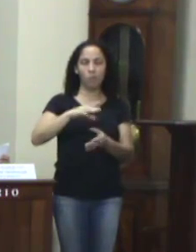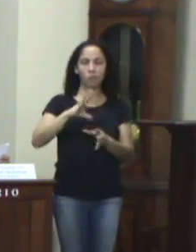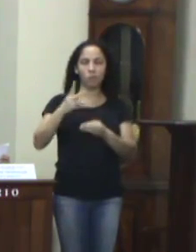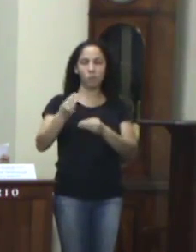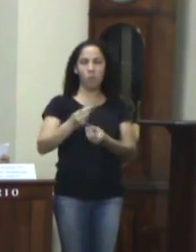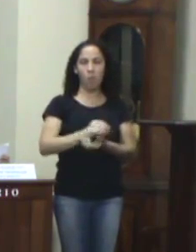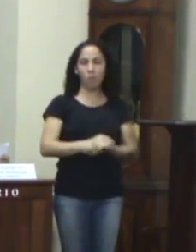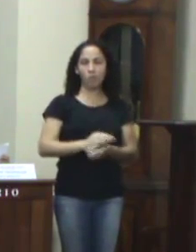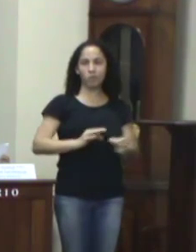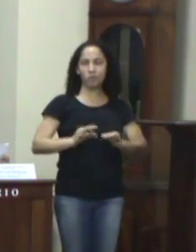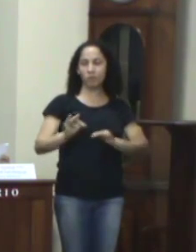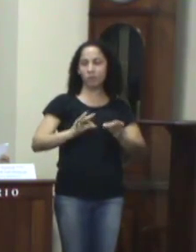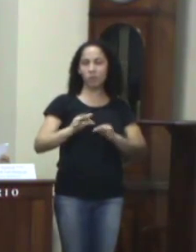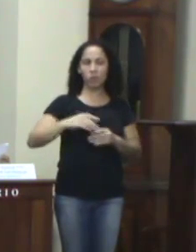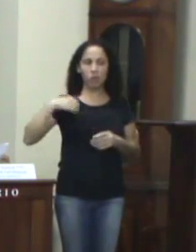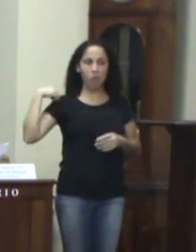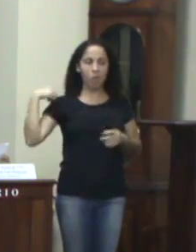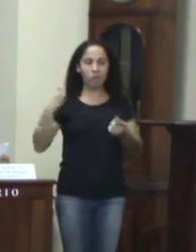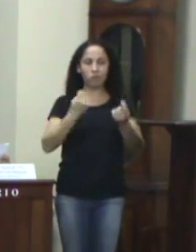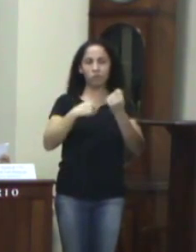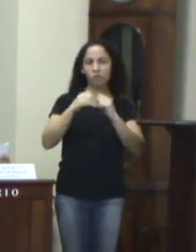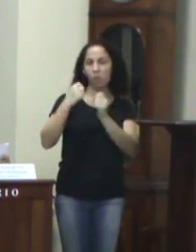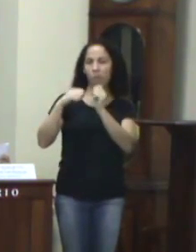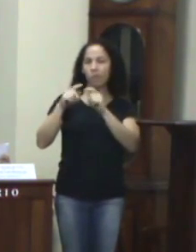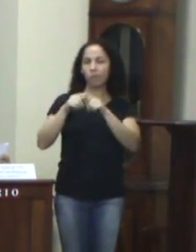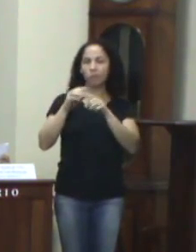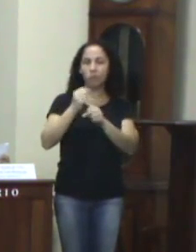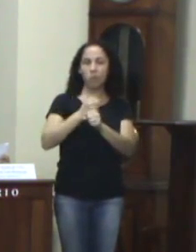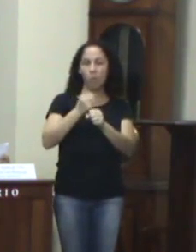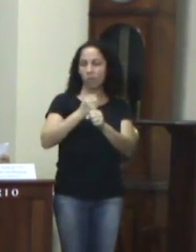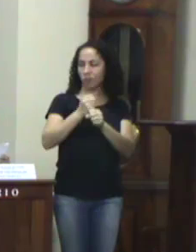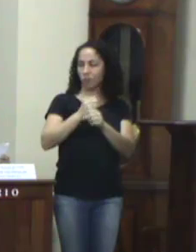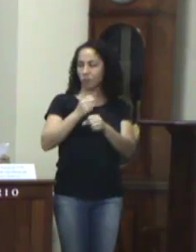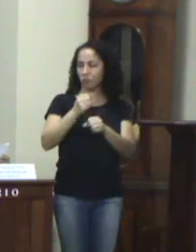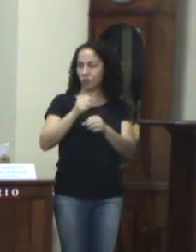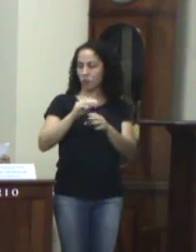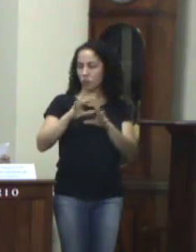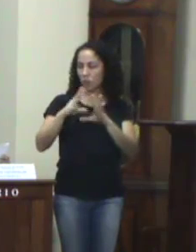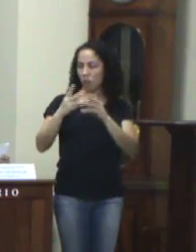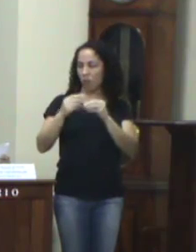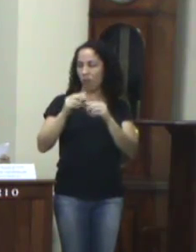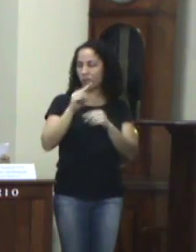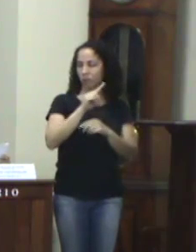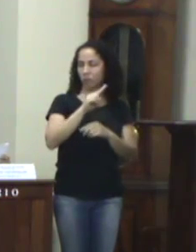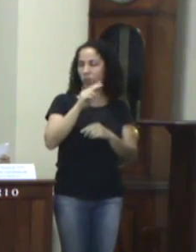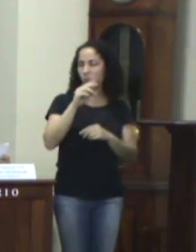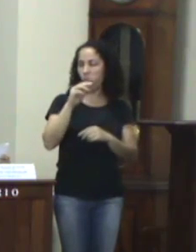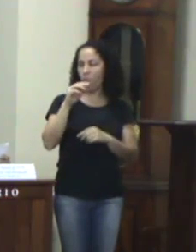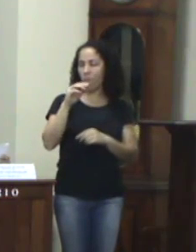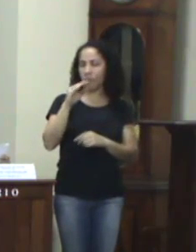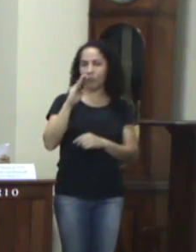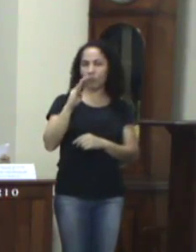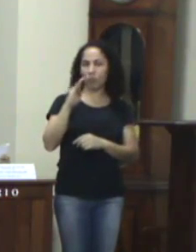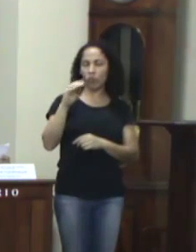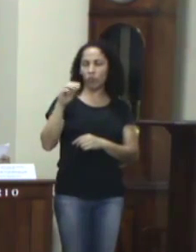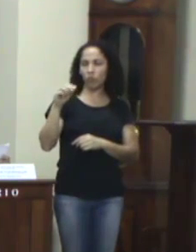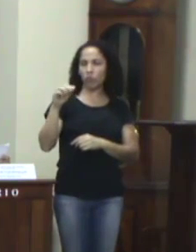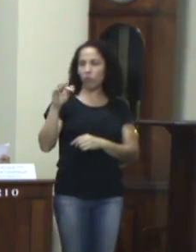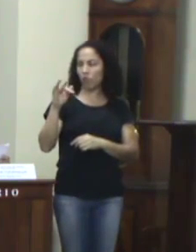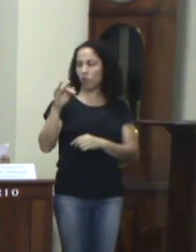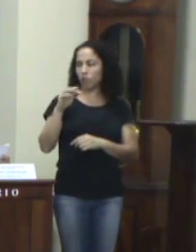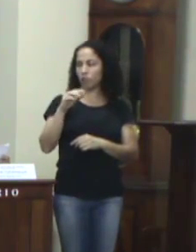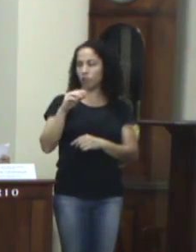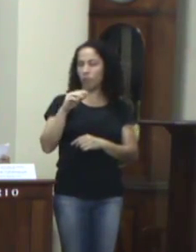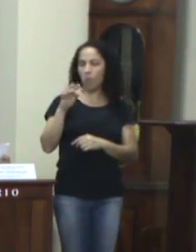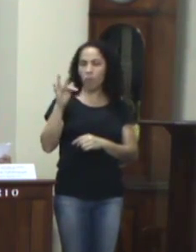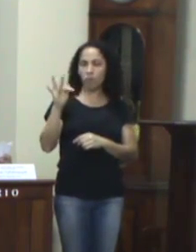integral do processo administrativo referente às obras de construção da unidade de saúde. Estratégia de